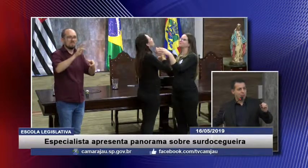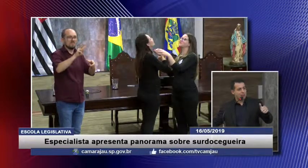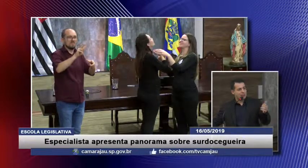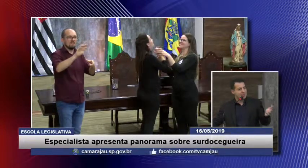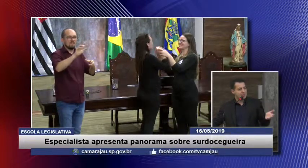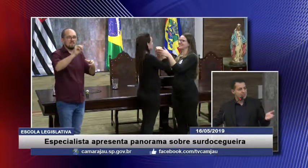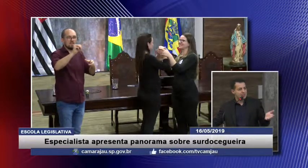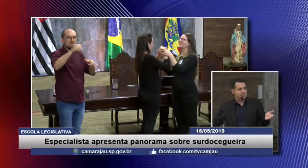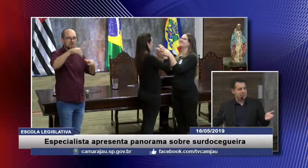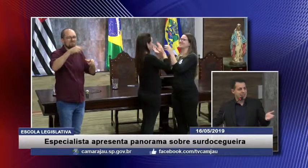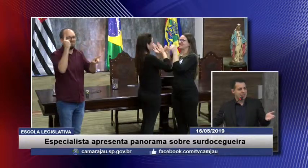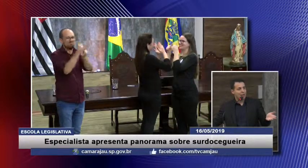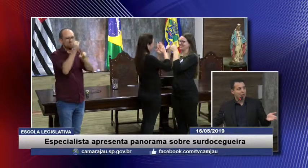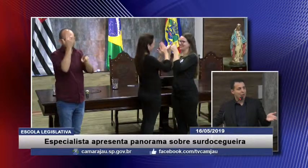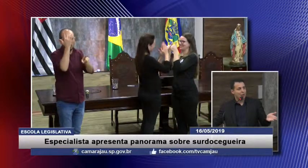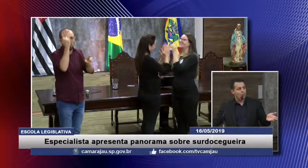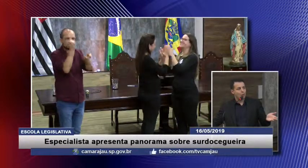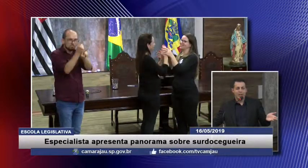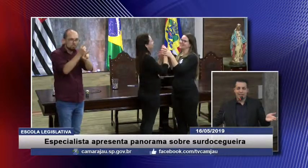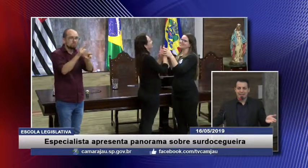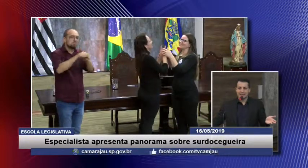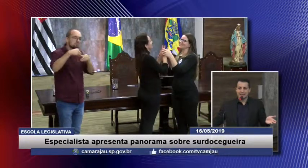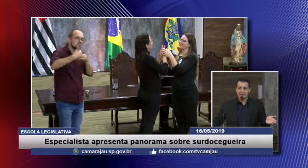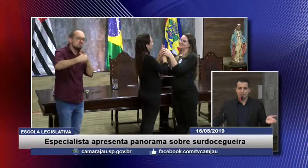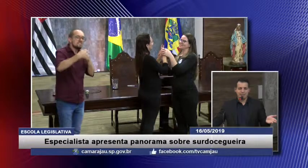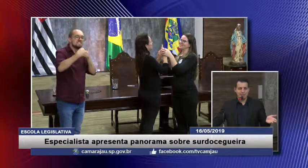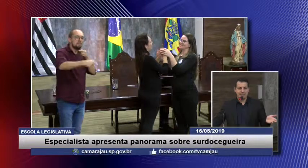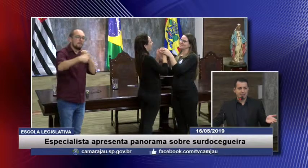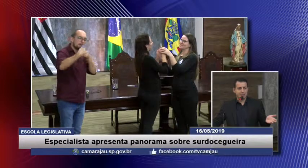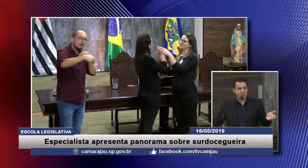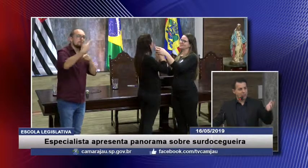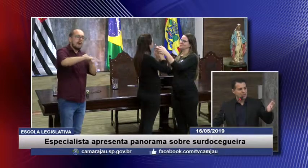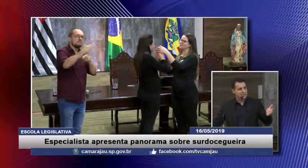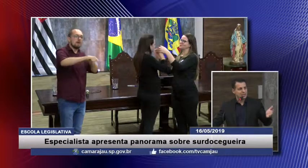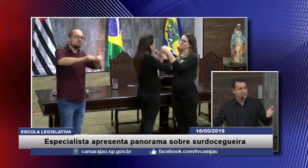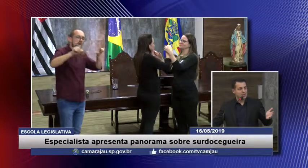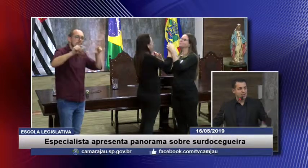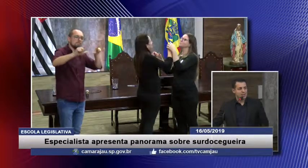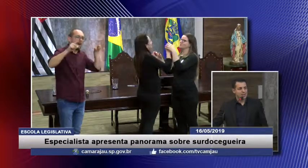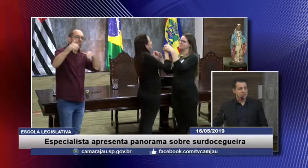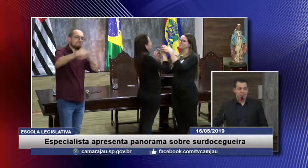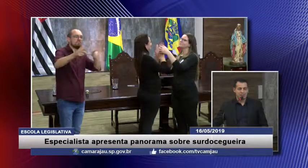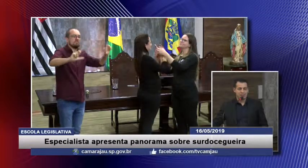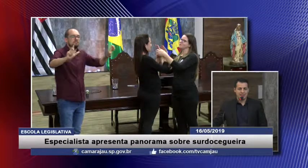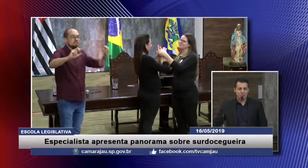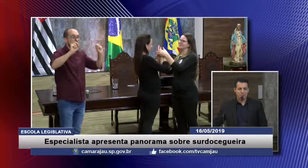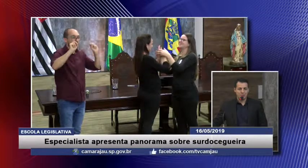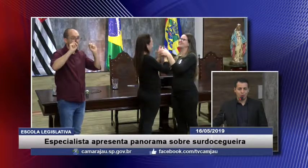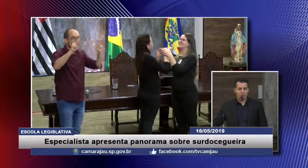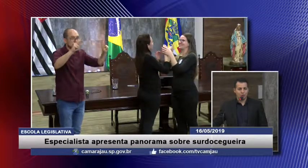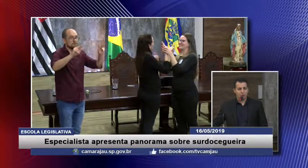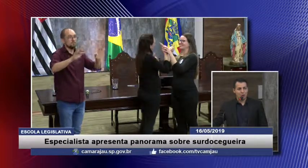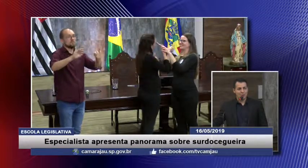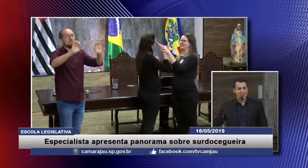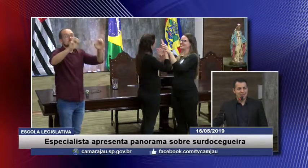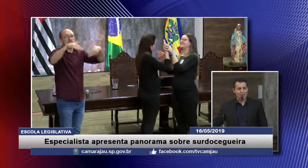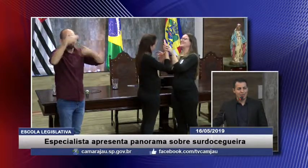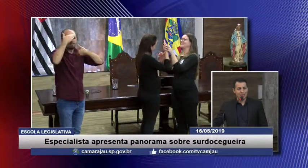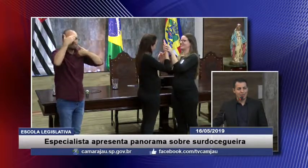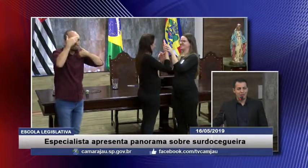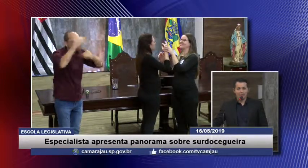youtube.com/tvcanjaú e também será reprisada ao longo da nossa programação. Mais uma vez, obrigado pela presença de todos,